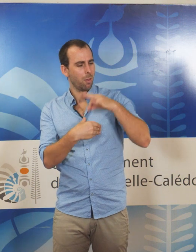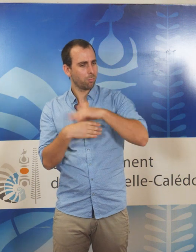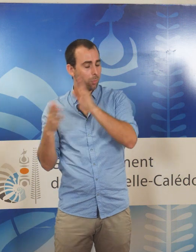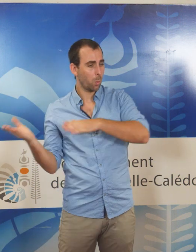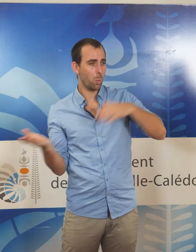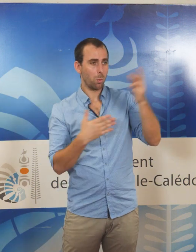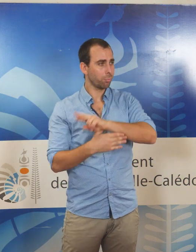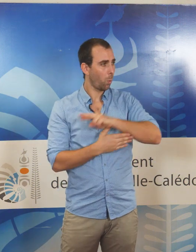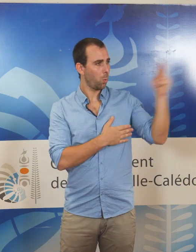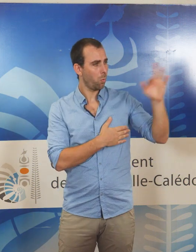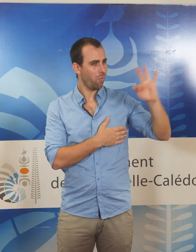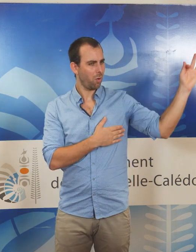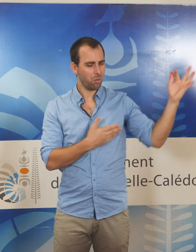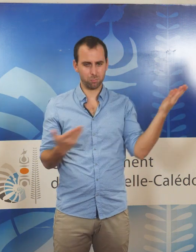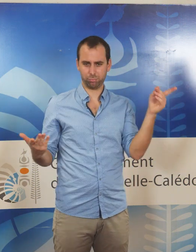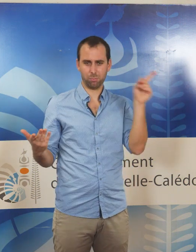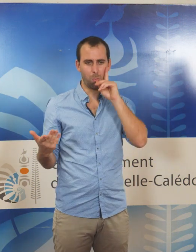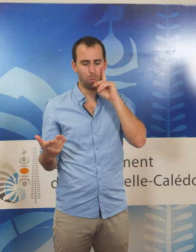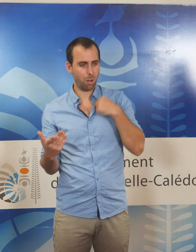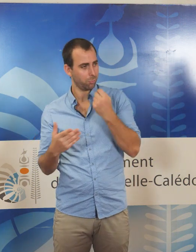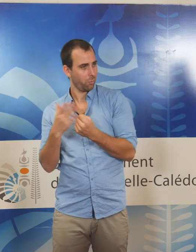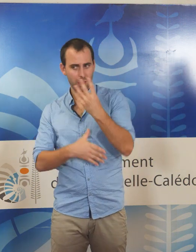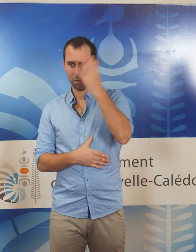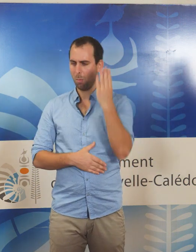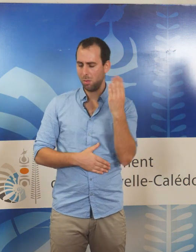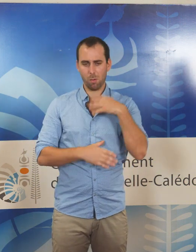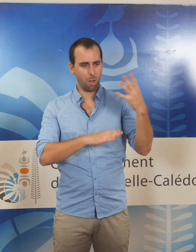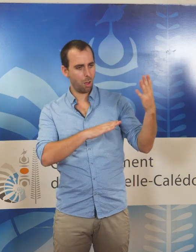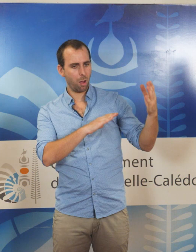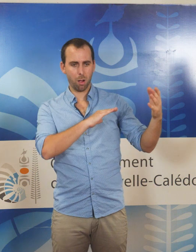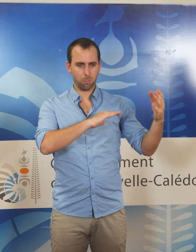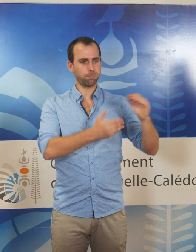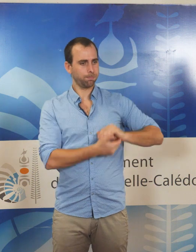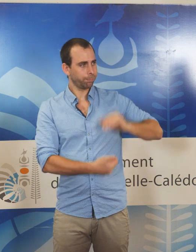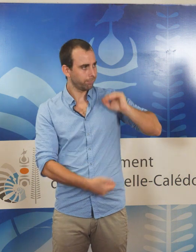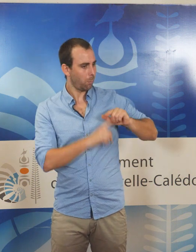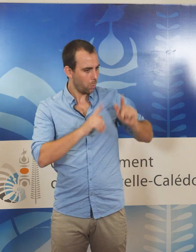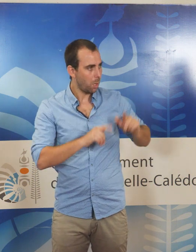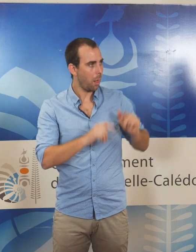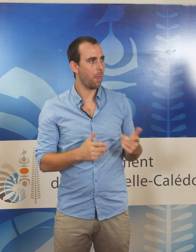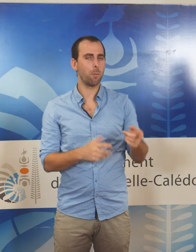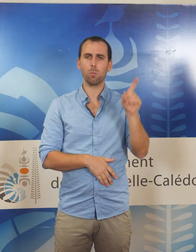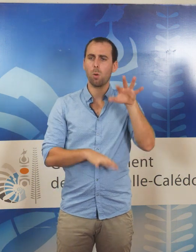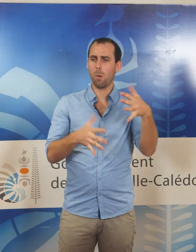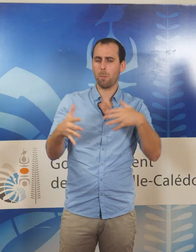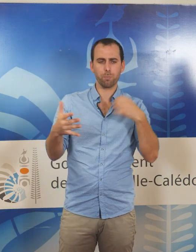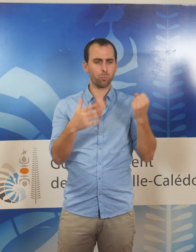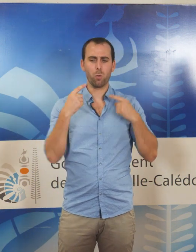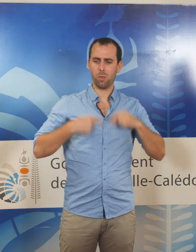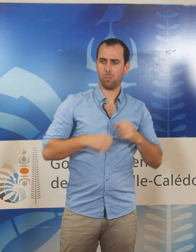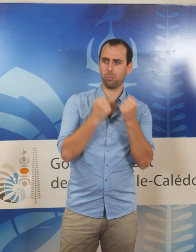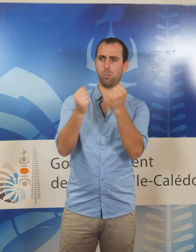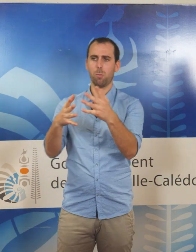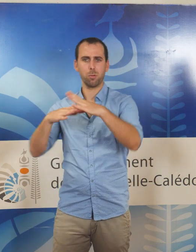de financement. Pourquoi est-ce qu'on ne pourrait pas proposer, au niveau des textes, comment est-ce que le gouvernement pourrait proposer au niveau du Congrès